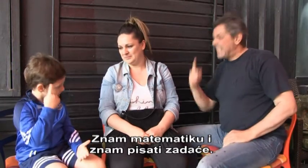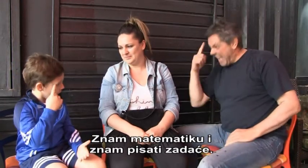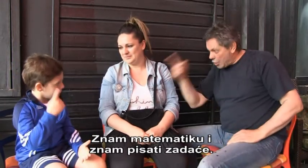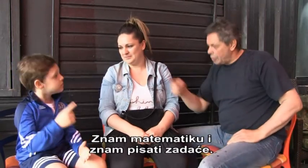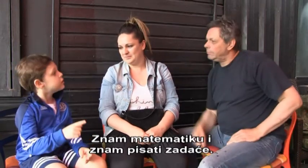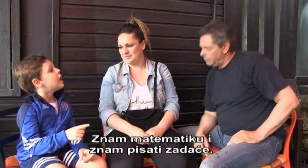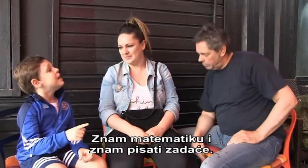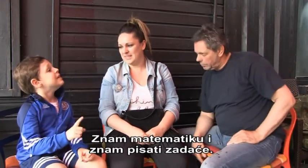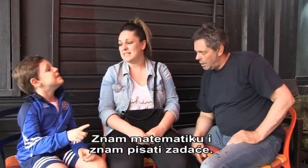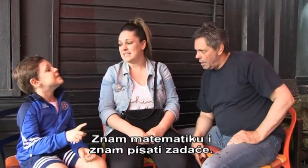Znaš?